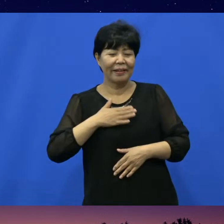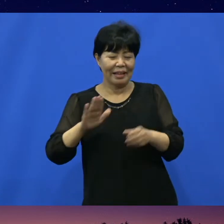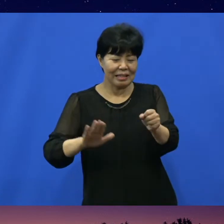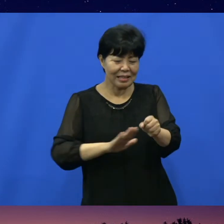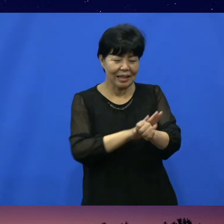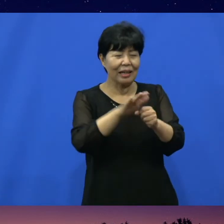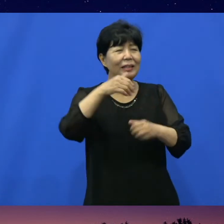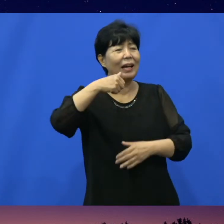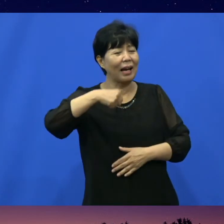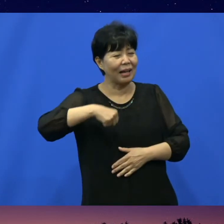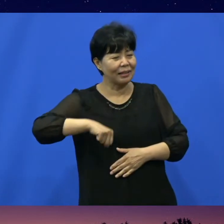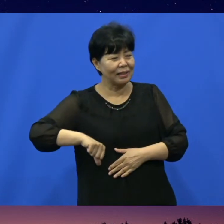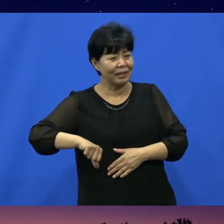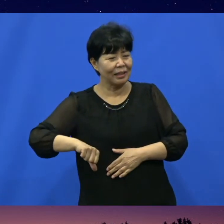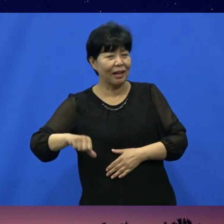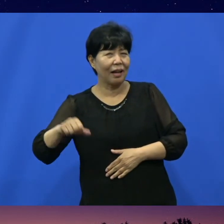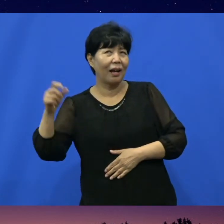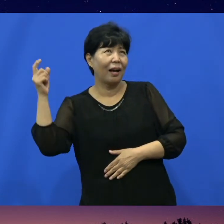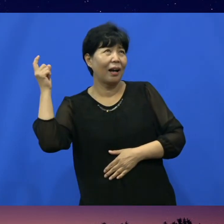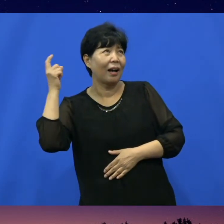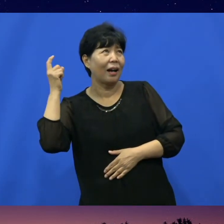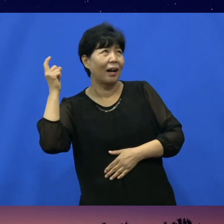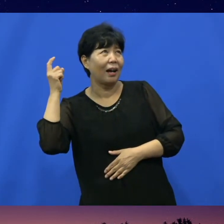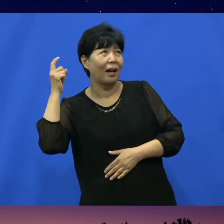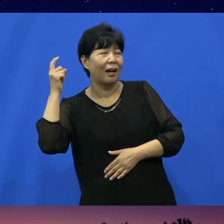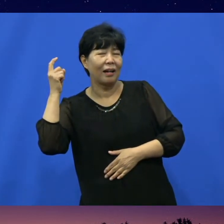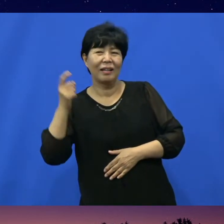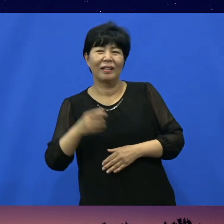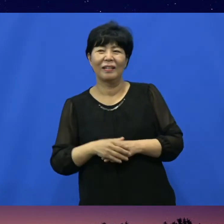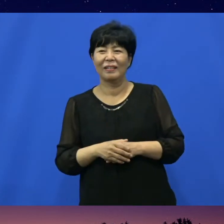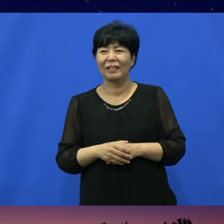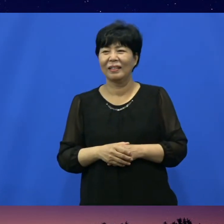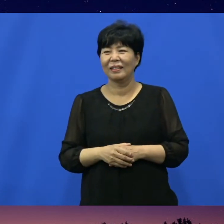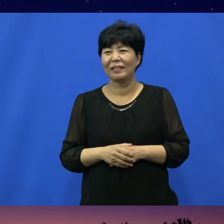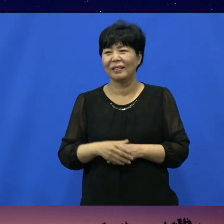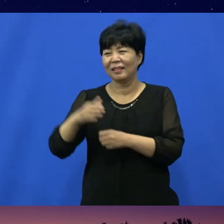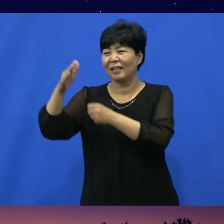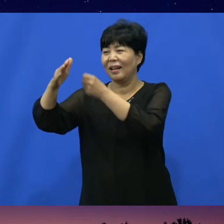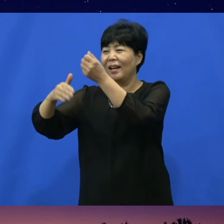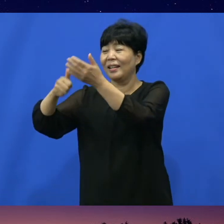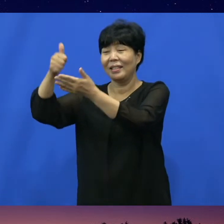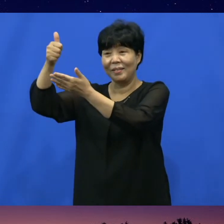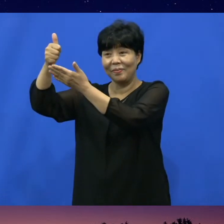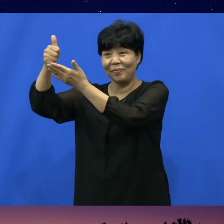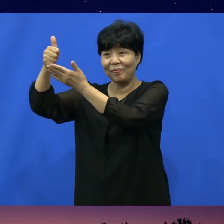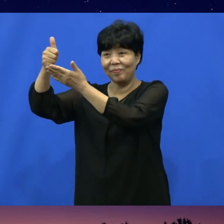그 사랑, 아버지의 사랑, 성부와 성자의 그 사랑의 관계.